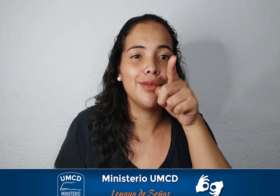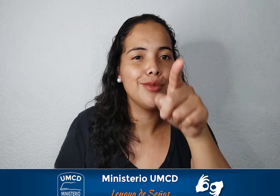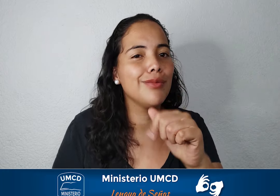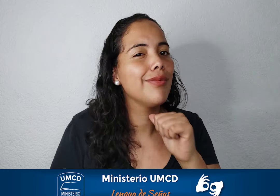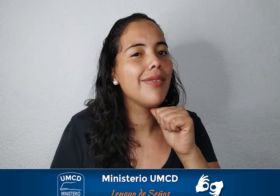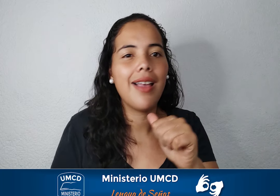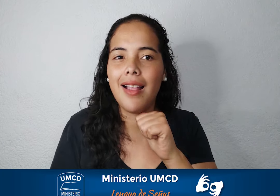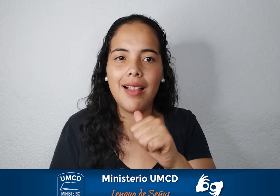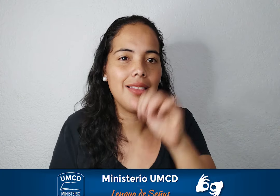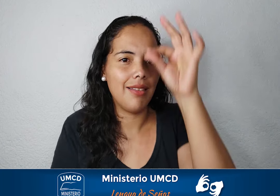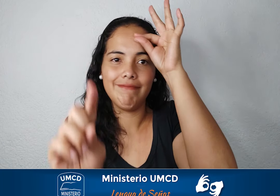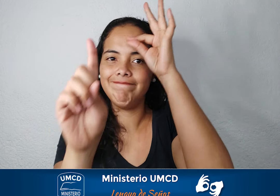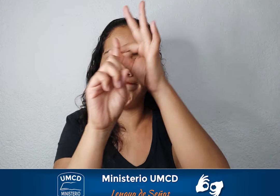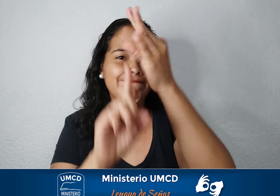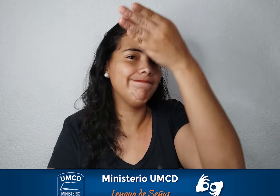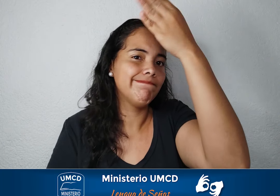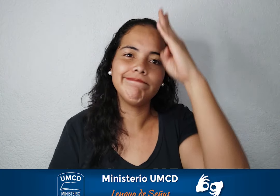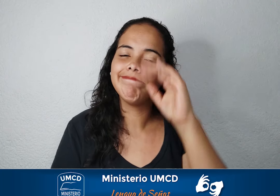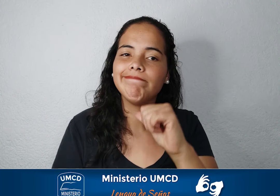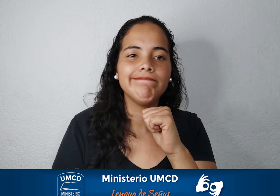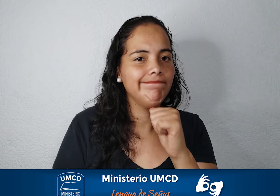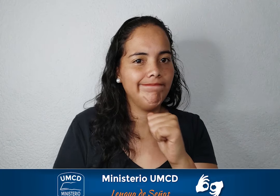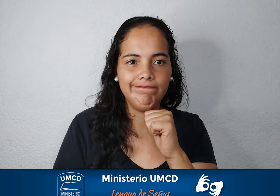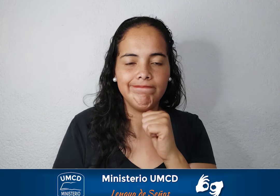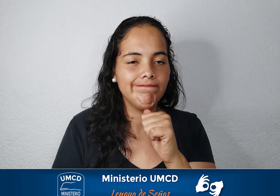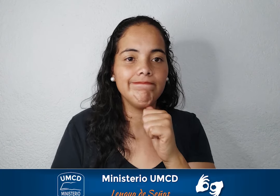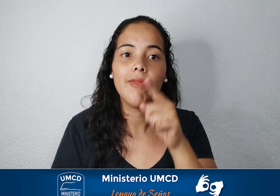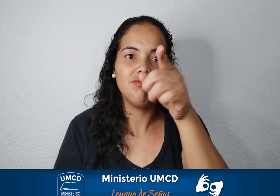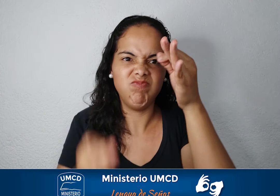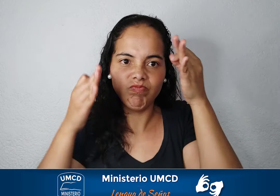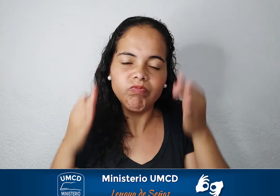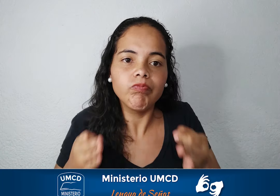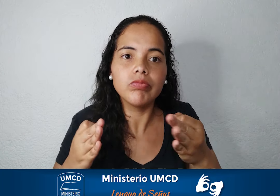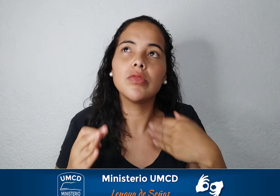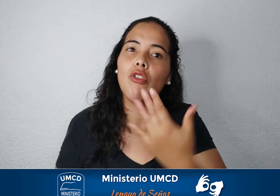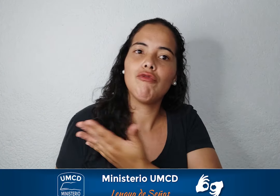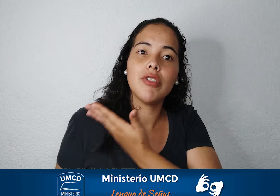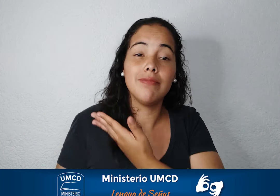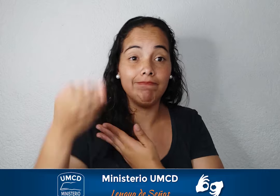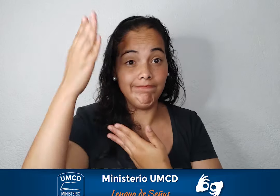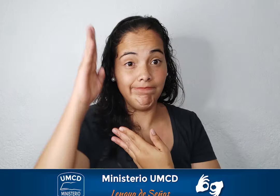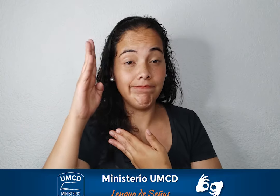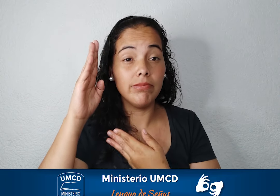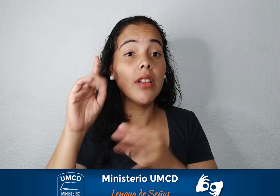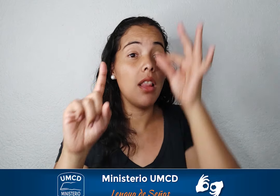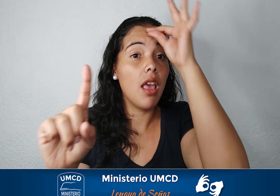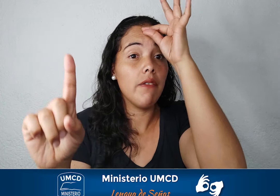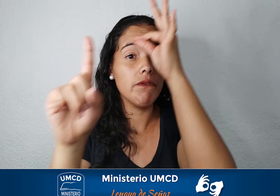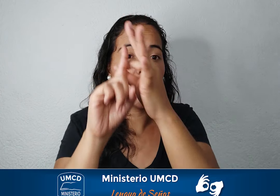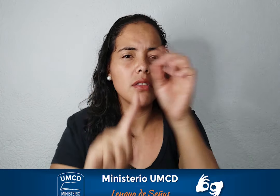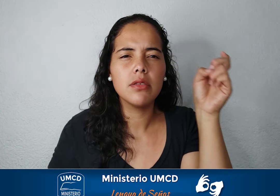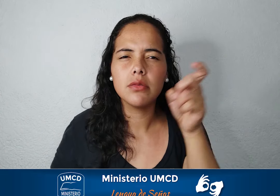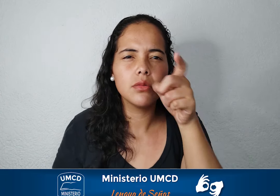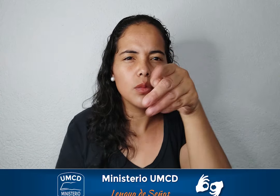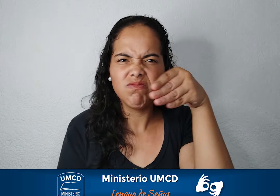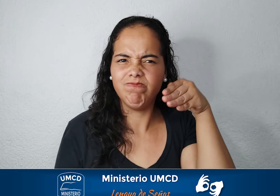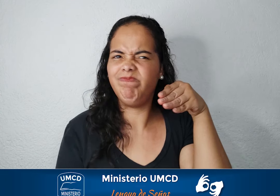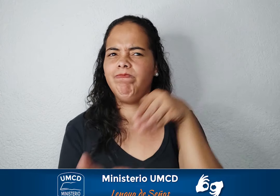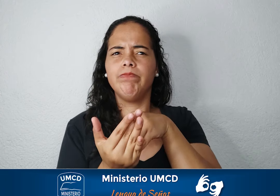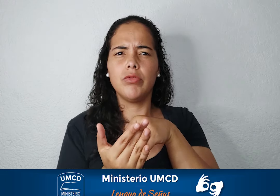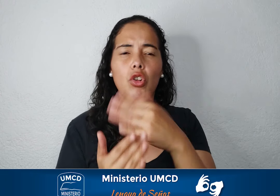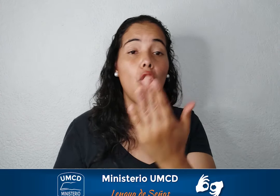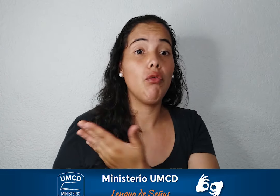sabemos todavía no se ha convertido en convencimiento. La fe es ese firme